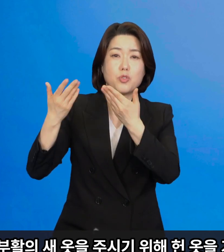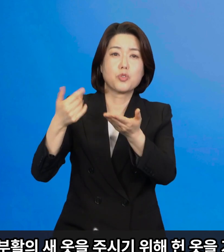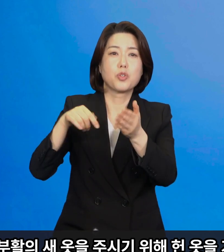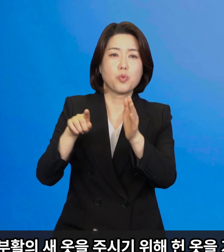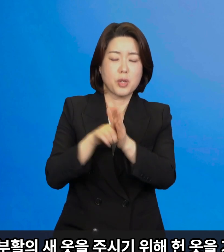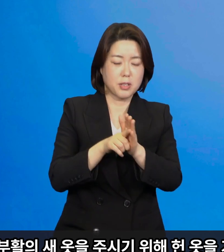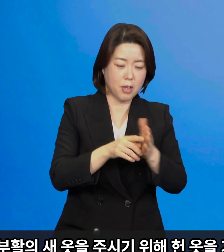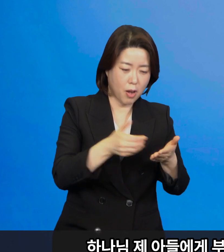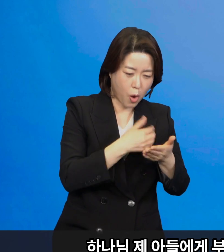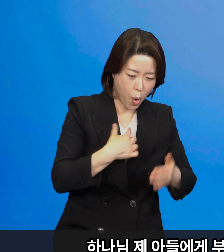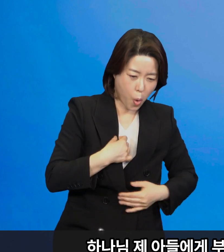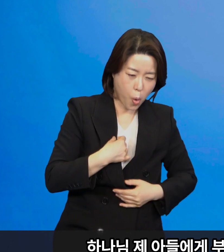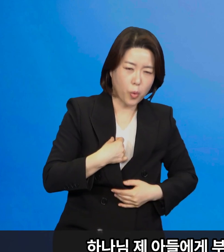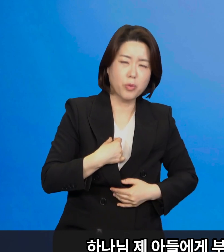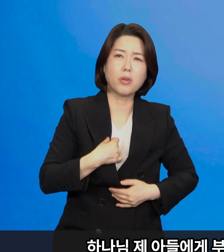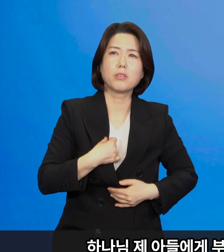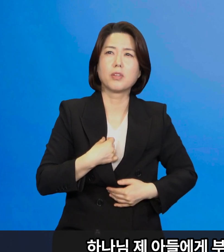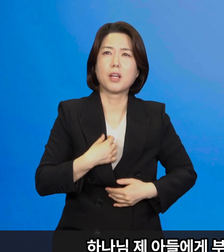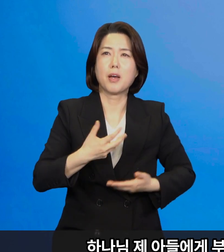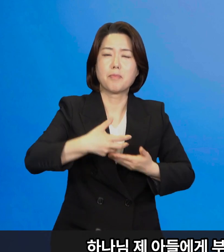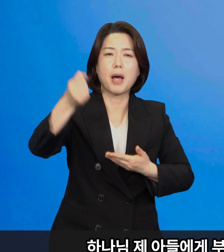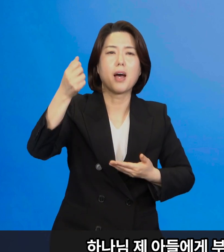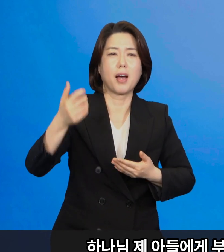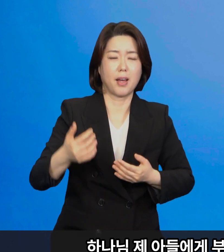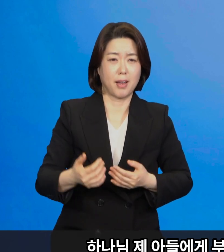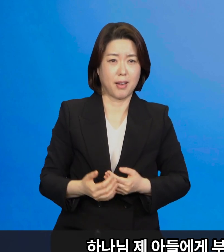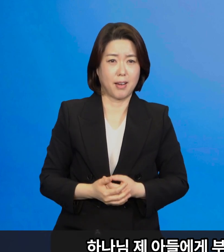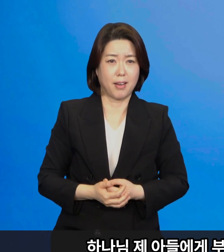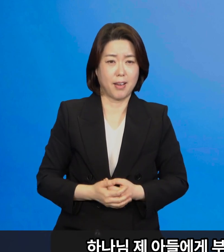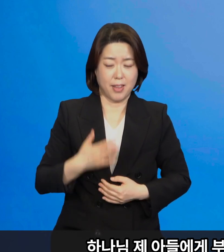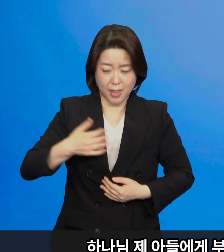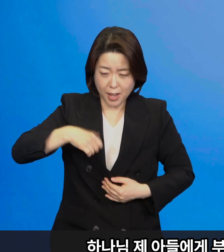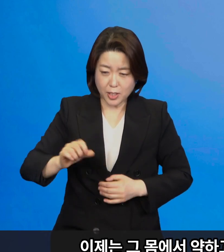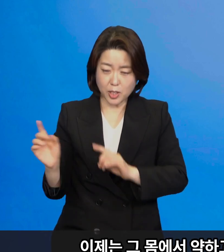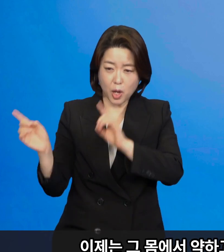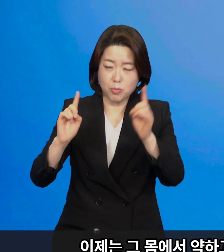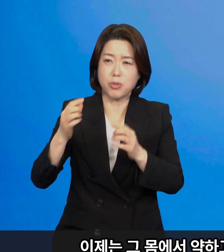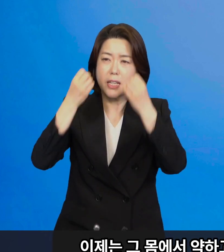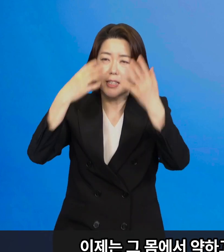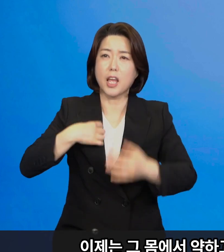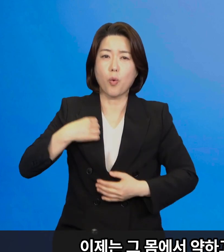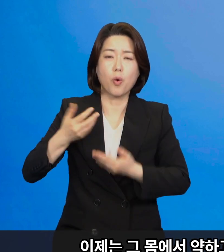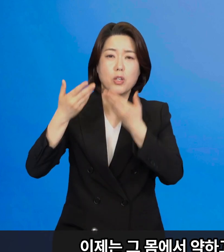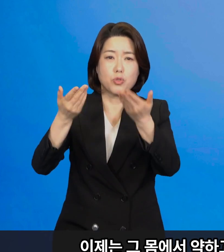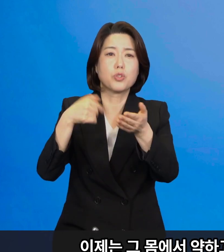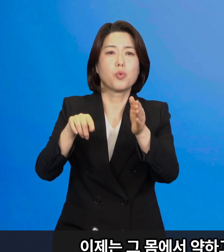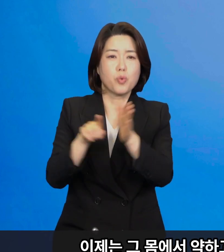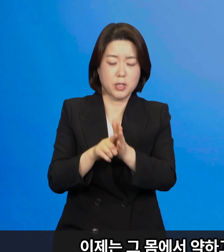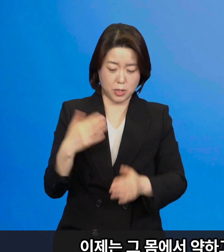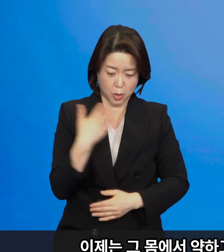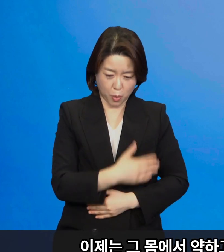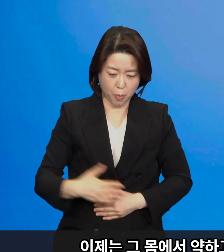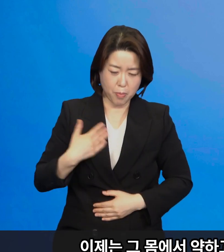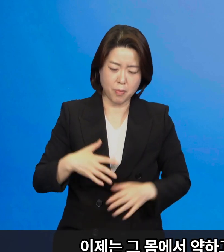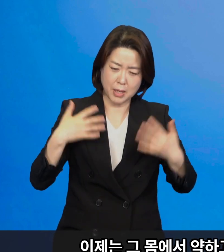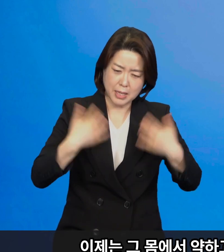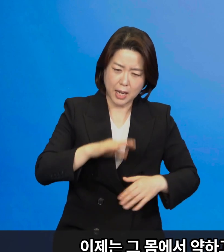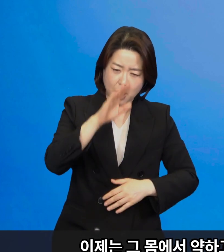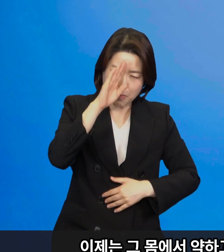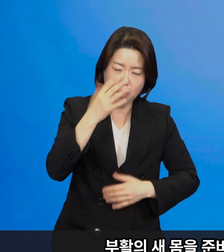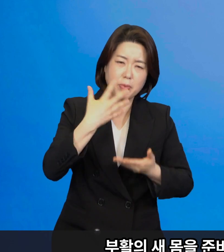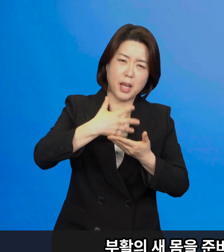얼마나 감사합니까? 하나님 제 아들에게 부활의 새 옷을 주시기 위해 이제는 그 몸에서 약하고 병든 몸을